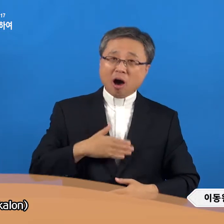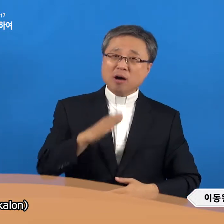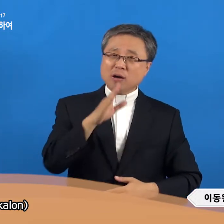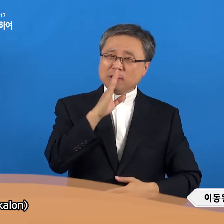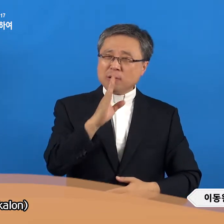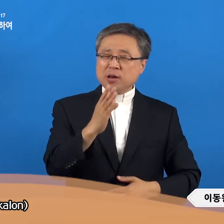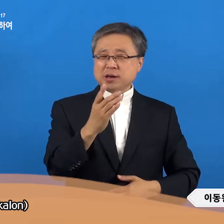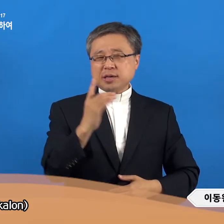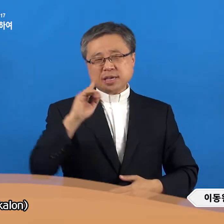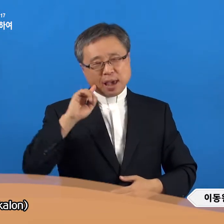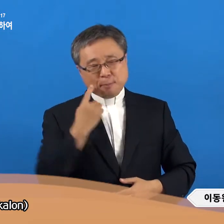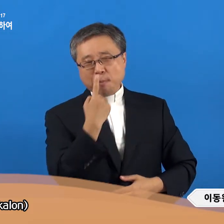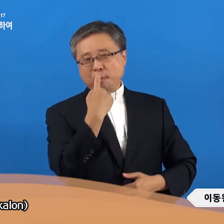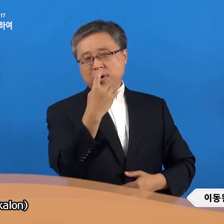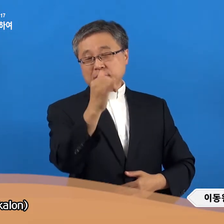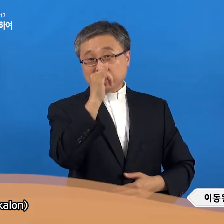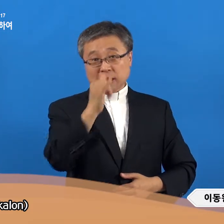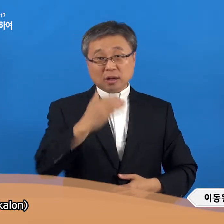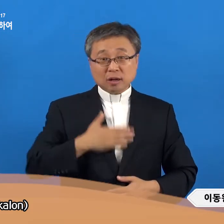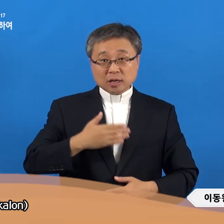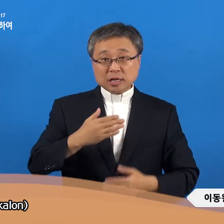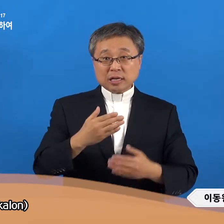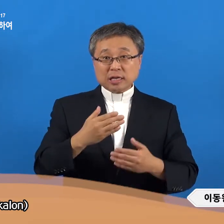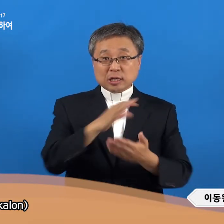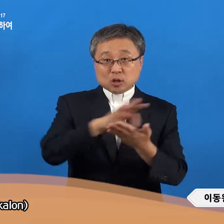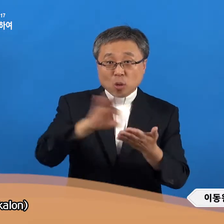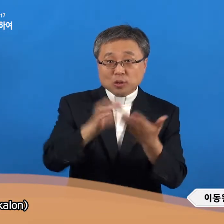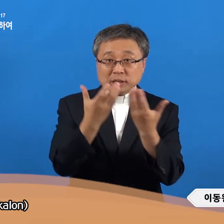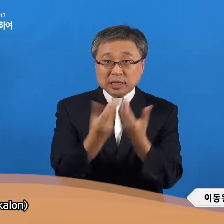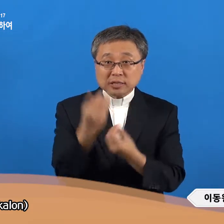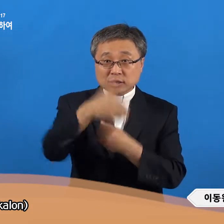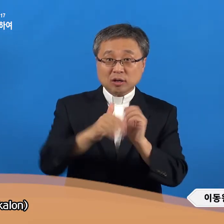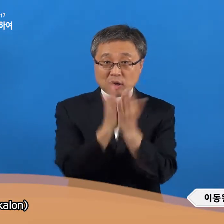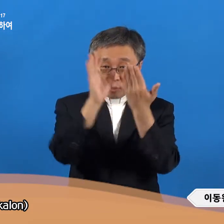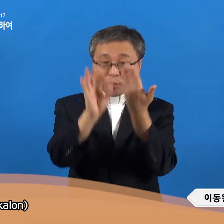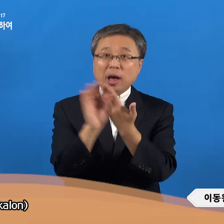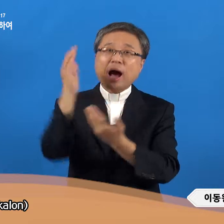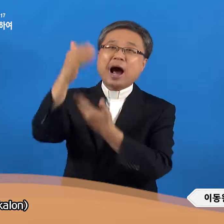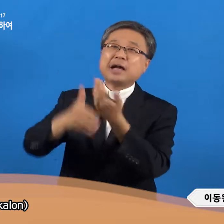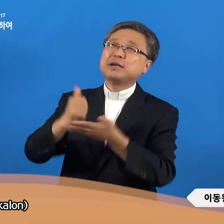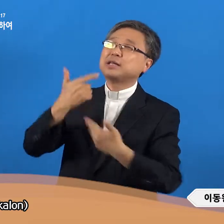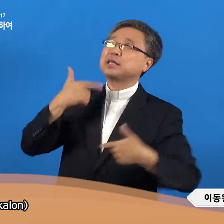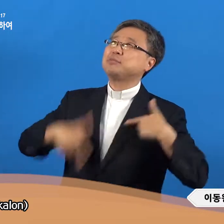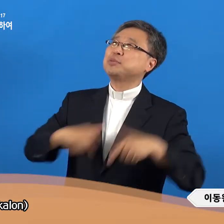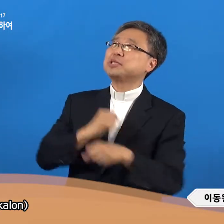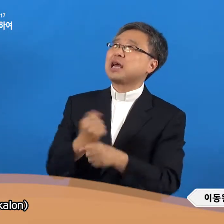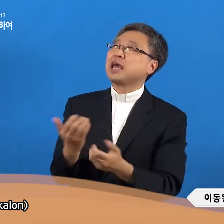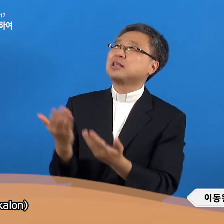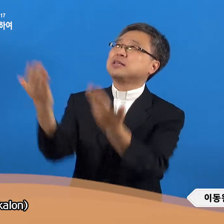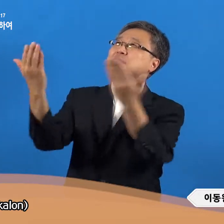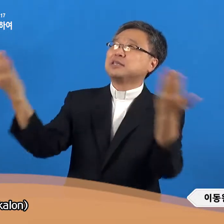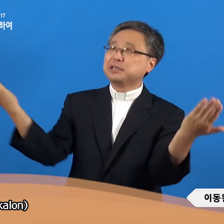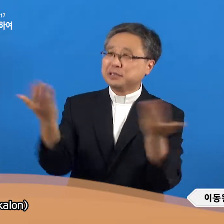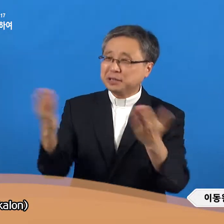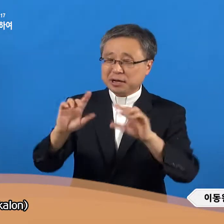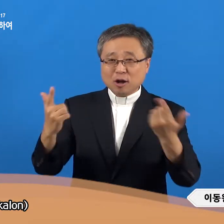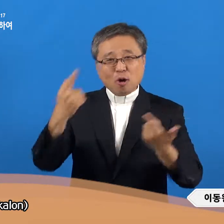번역되지만 이 단어의 의미를, 용례를 성경에서 살펴보면 하나님을 기쁘시게 하는 일들, 혹은